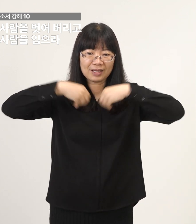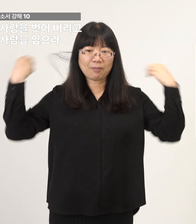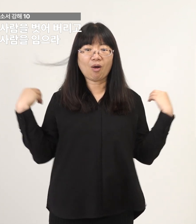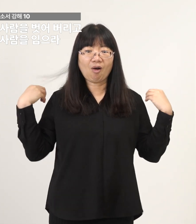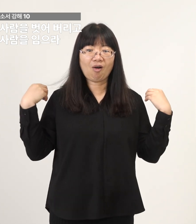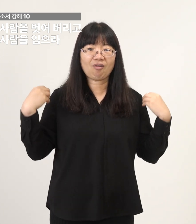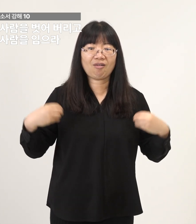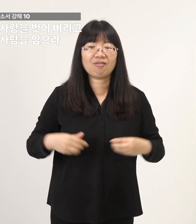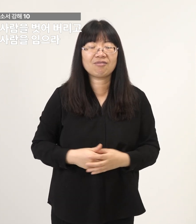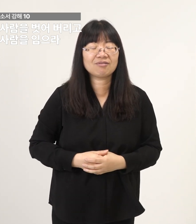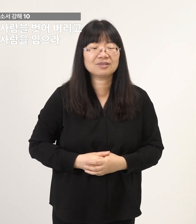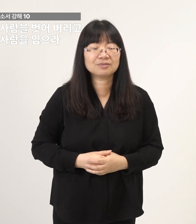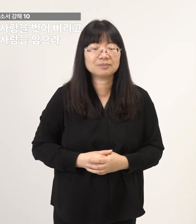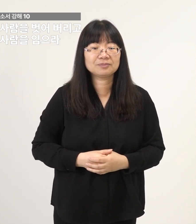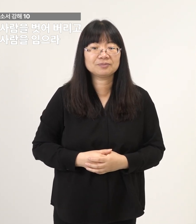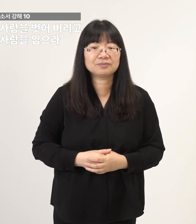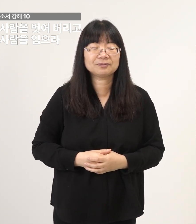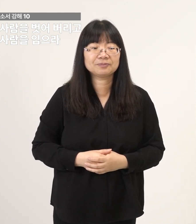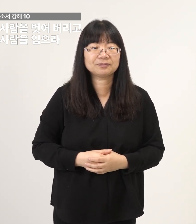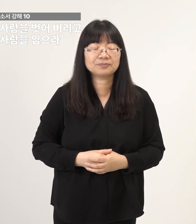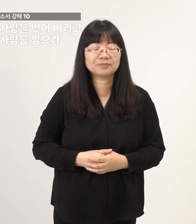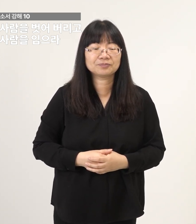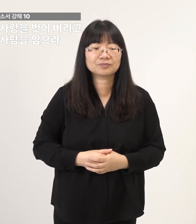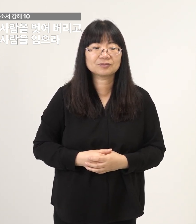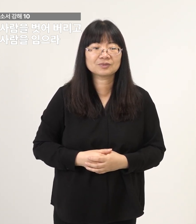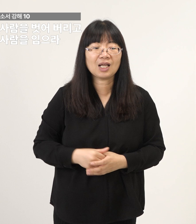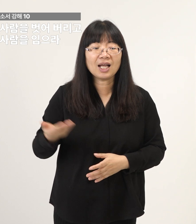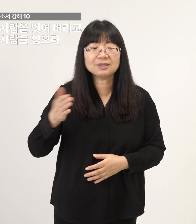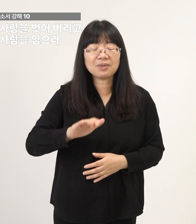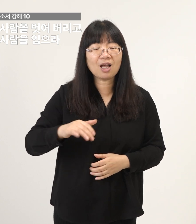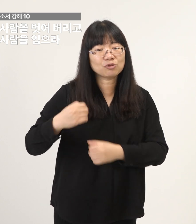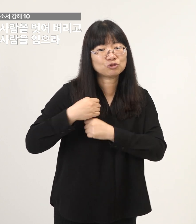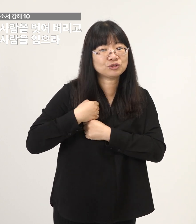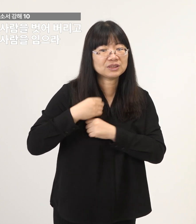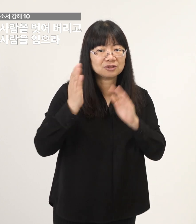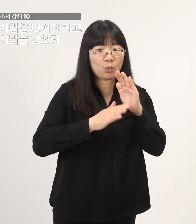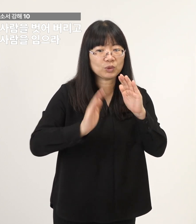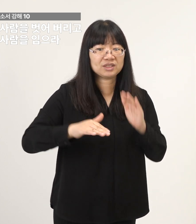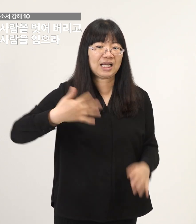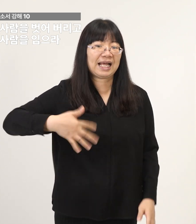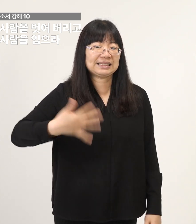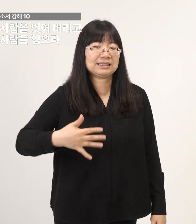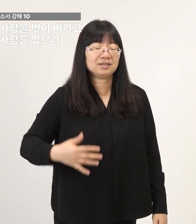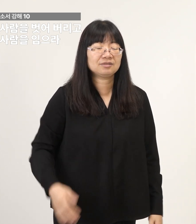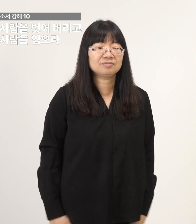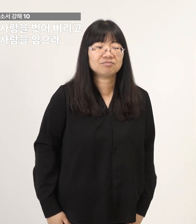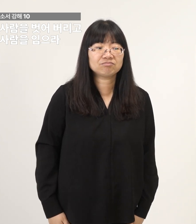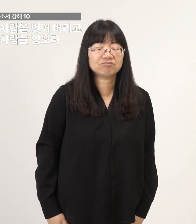사복을. 근데 그때까지는 군인이 아니에요.